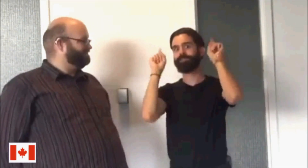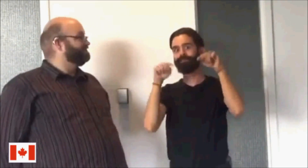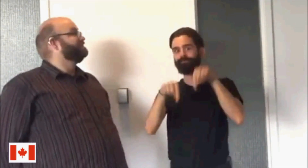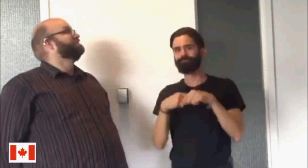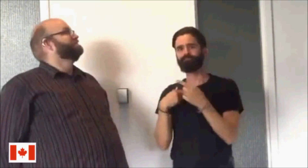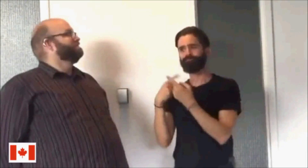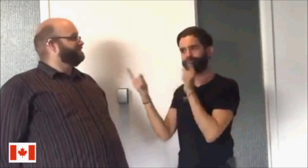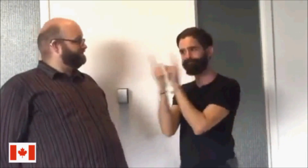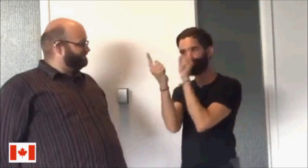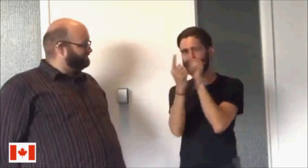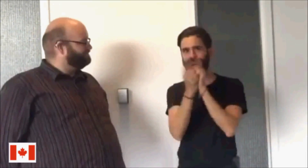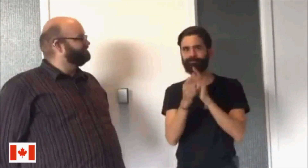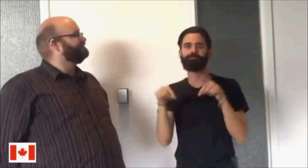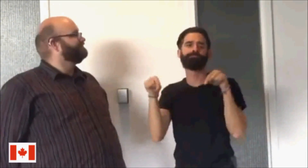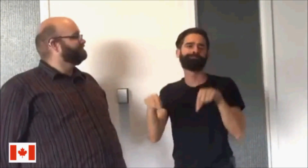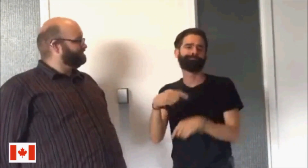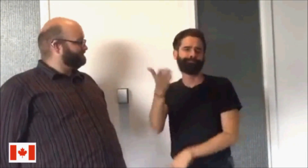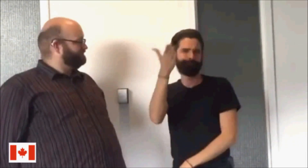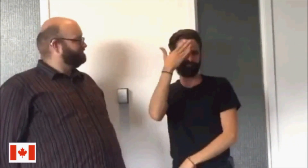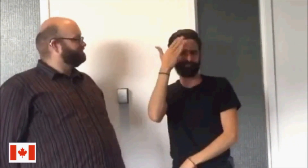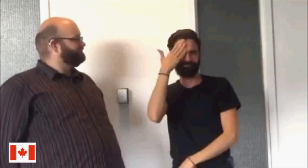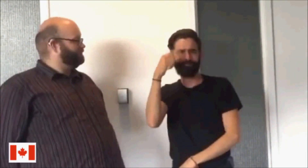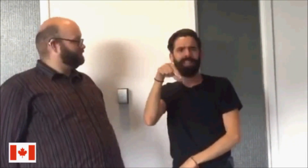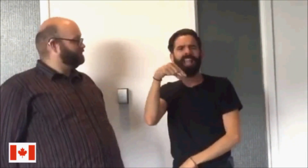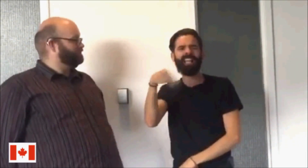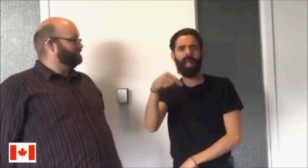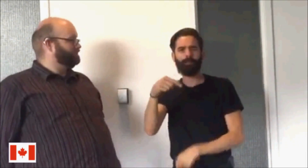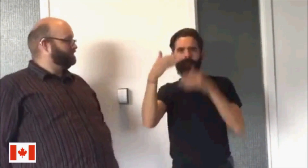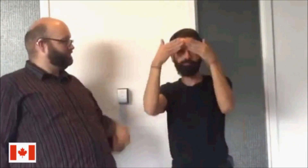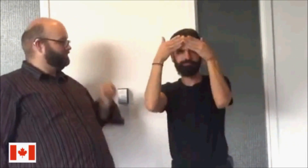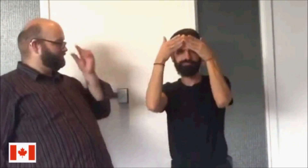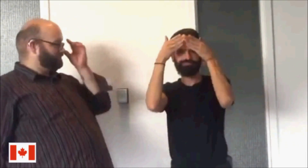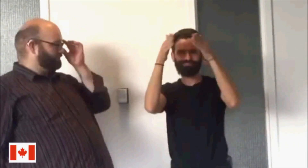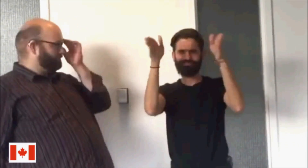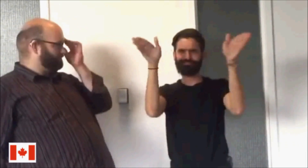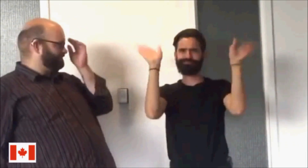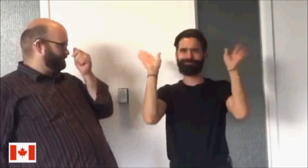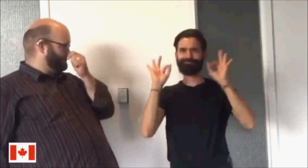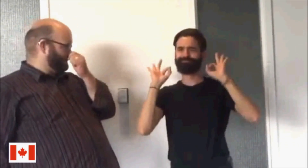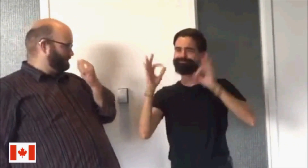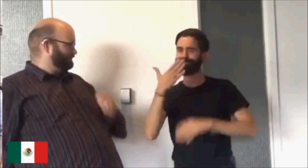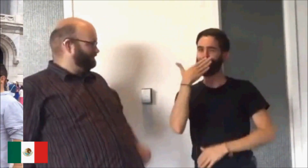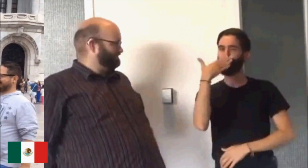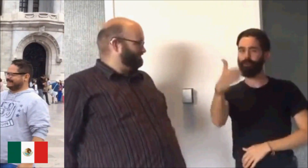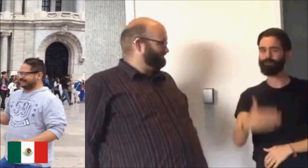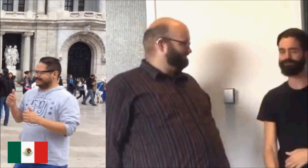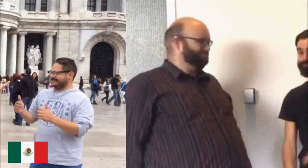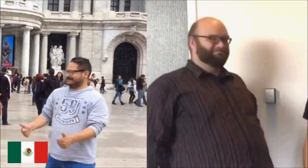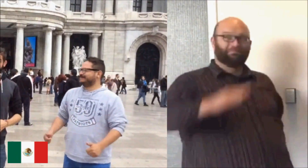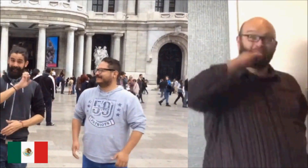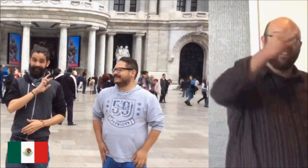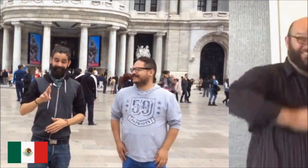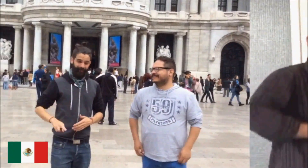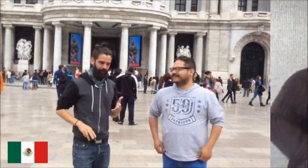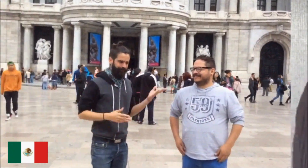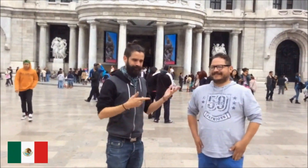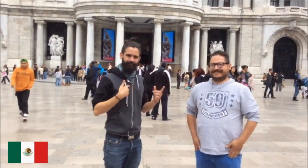visiter l'université l'UQAM, rencontrer les professionnels d'ici. Les Québécois sont très ouverts d'esprit. Voilà. Donc